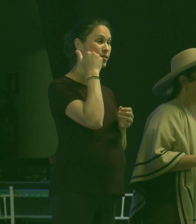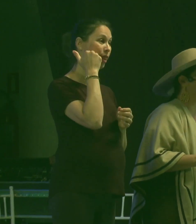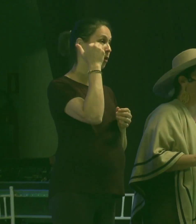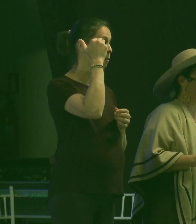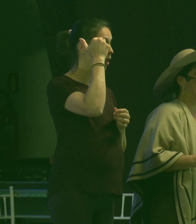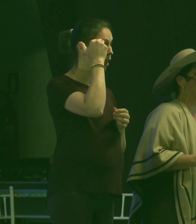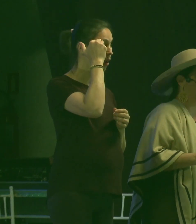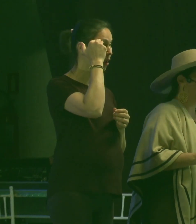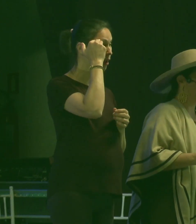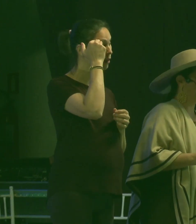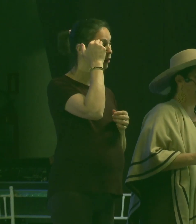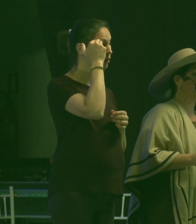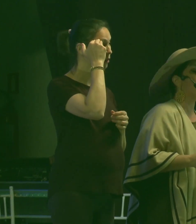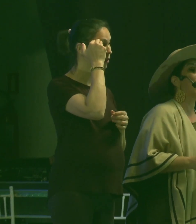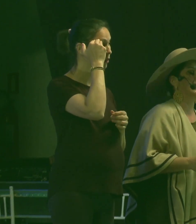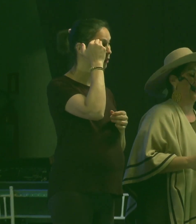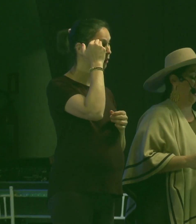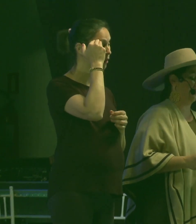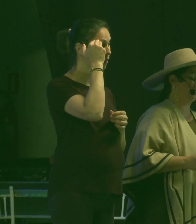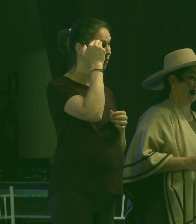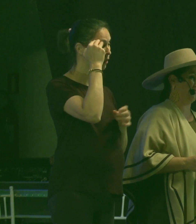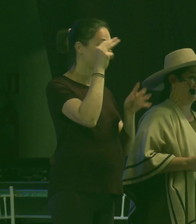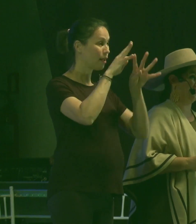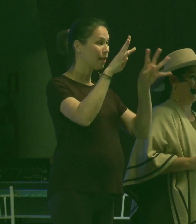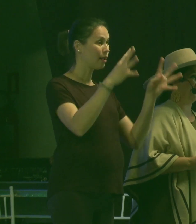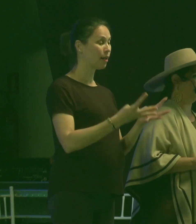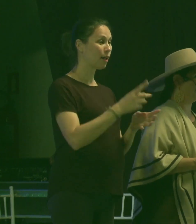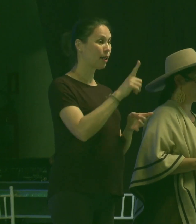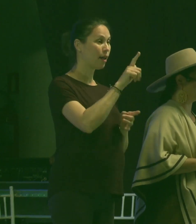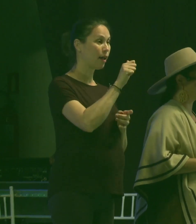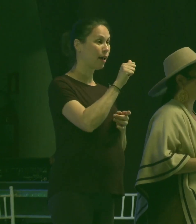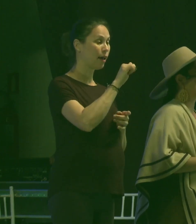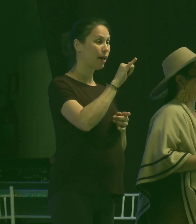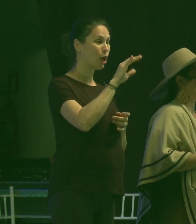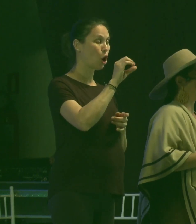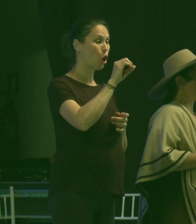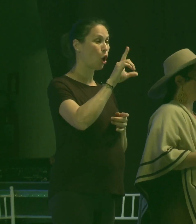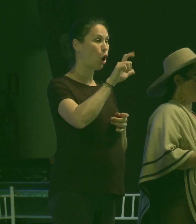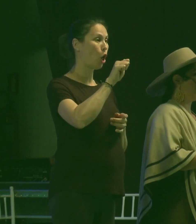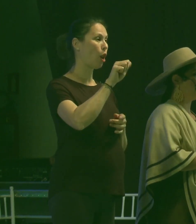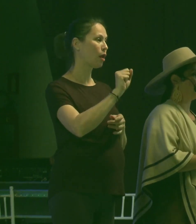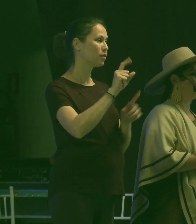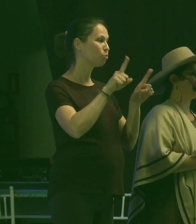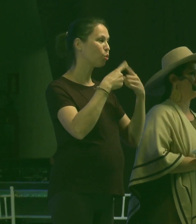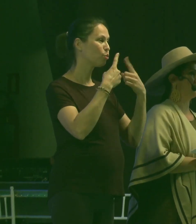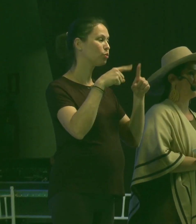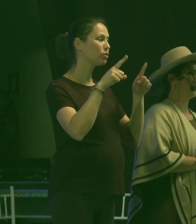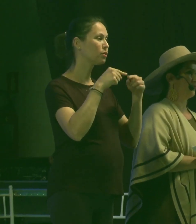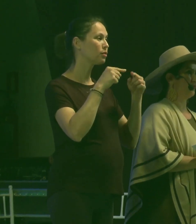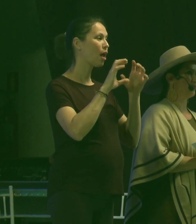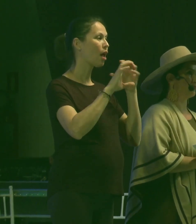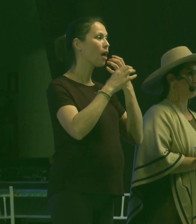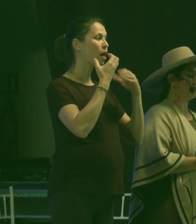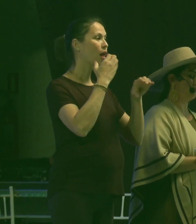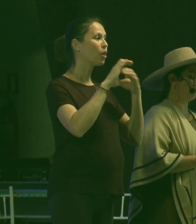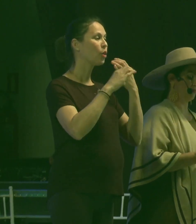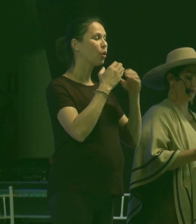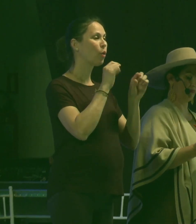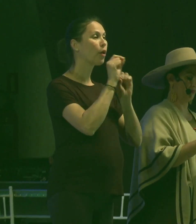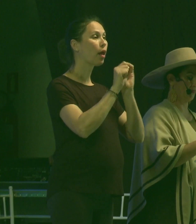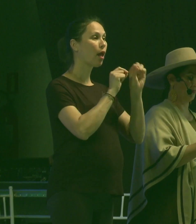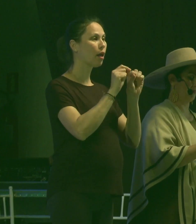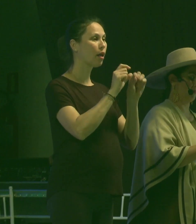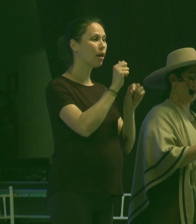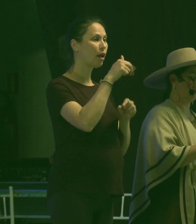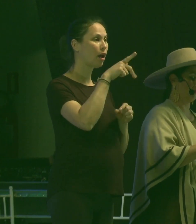a milonga Gaiolas. Interpretada por Ângelo Franco, letra